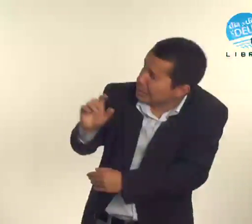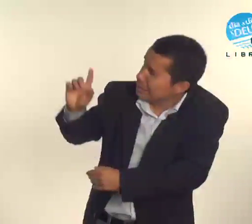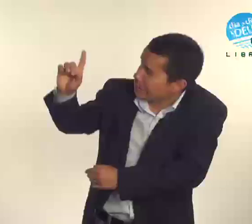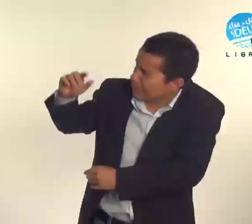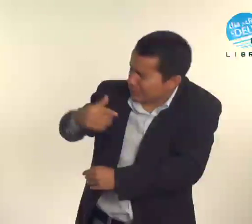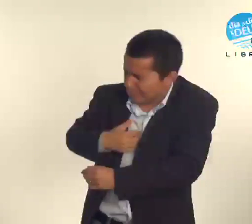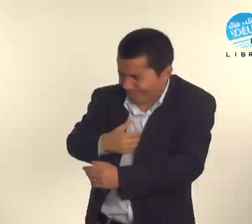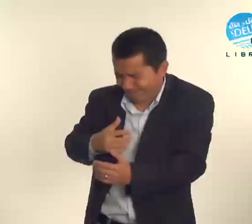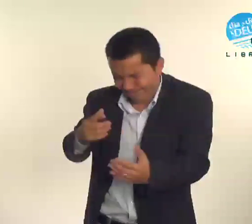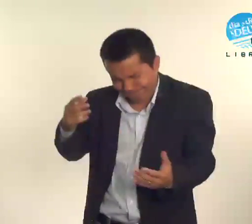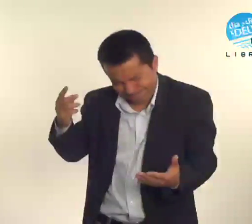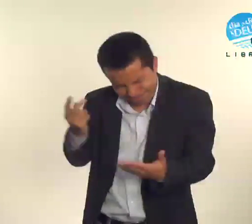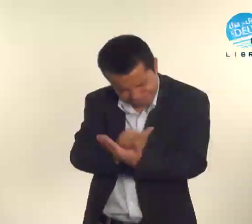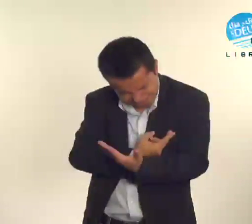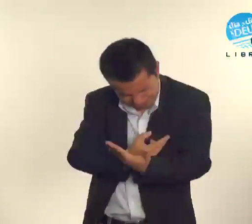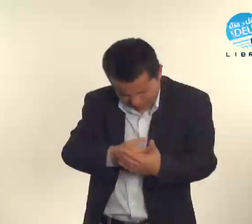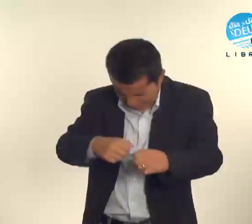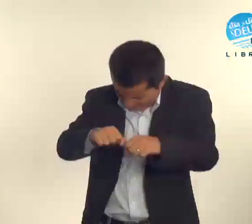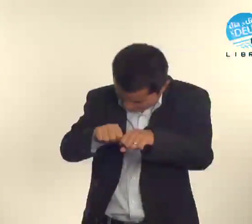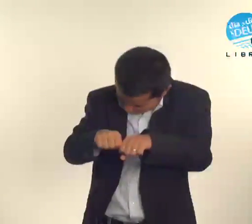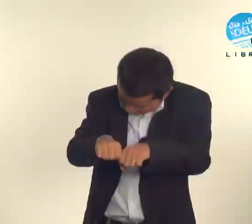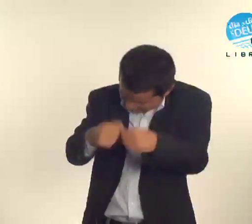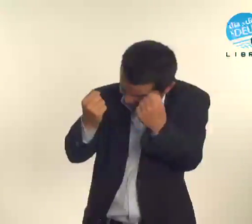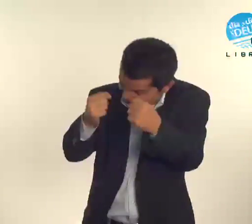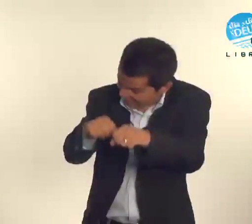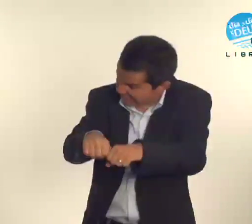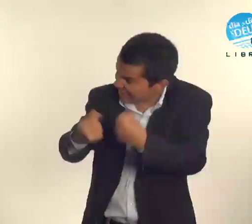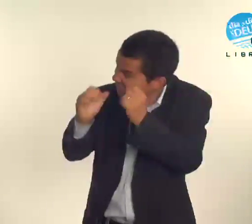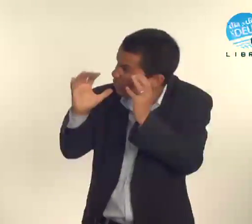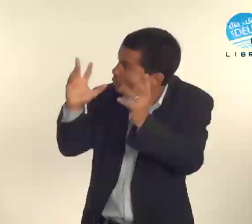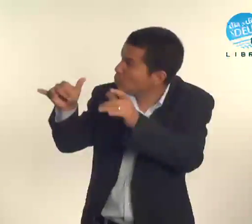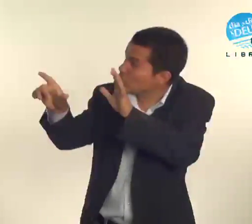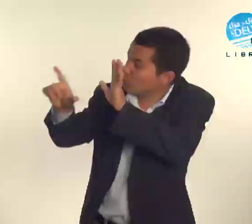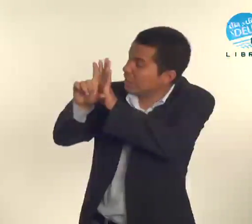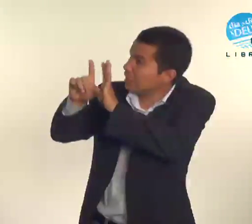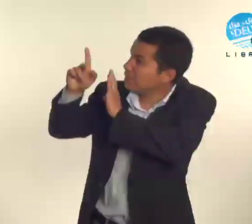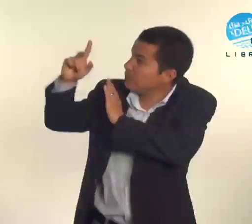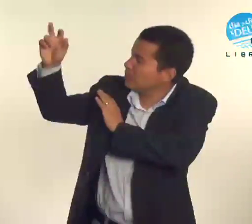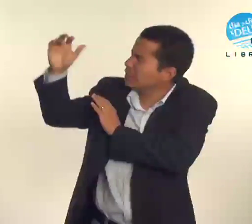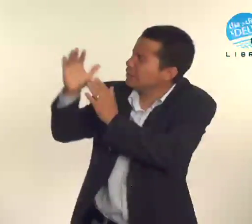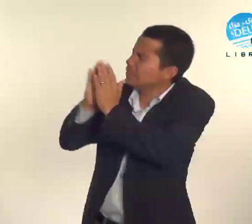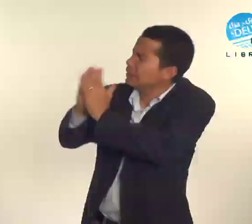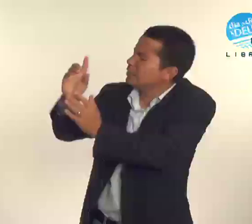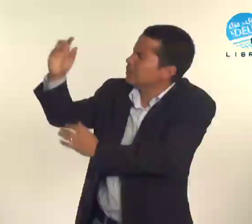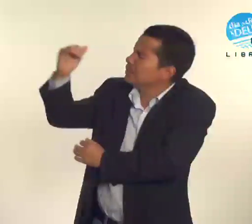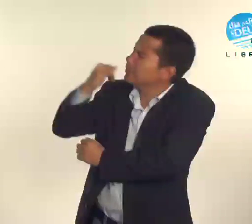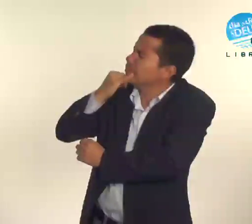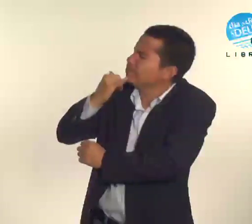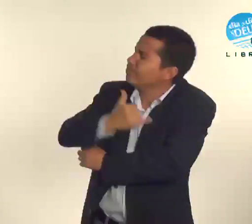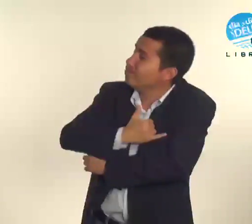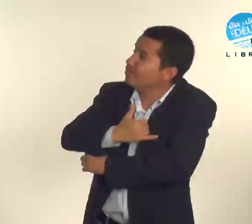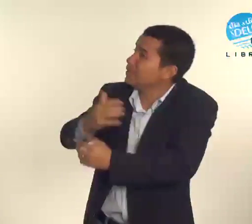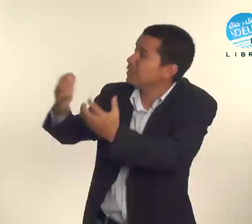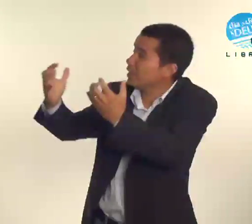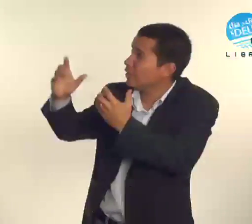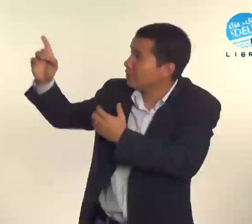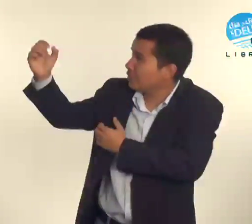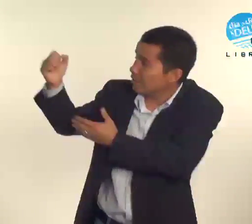estou fora do teu propósito, eu estou contra a tua lei, e que isso é desgraça na minha